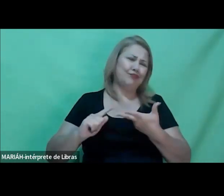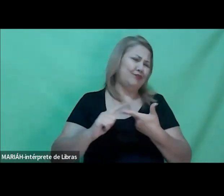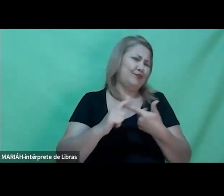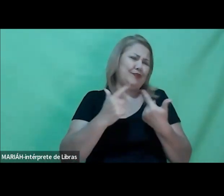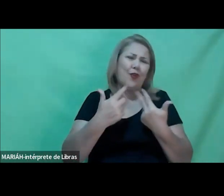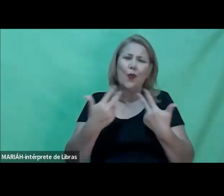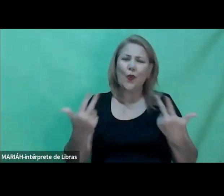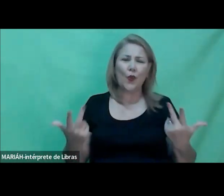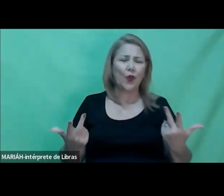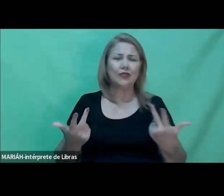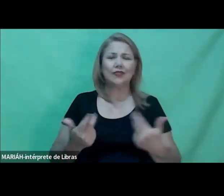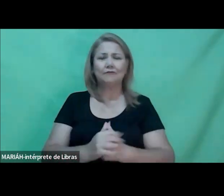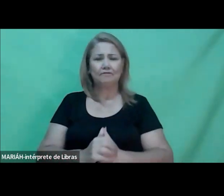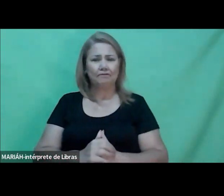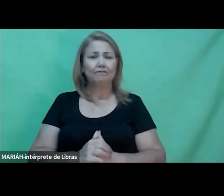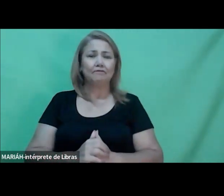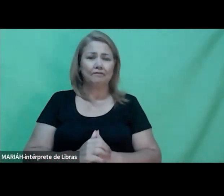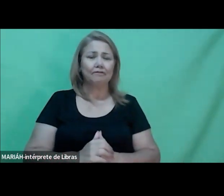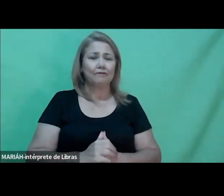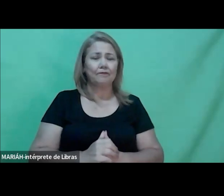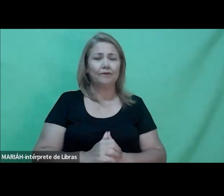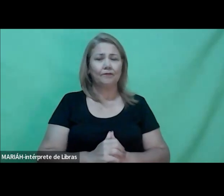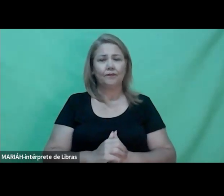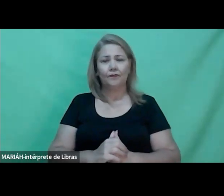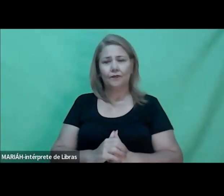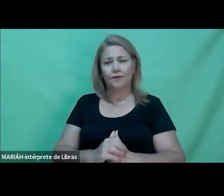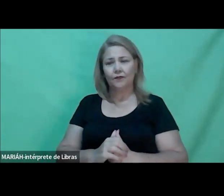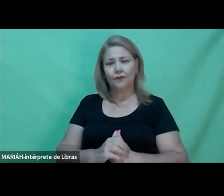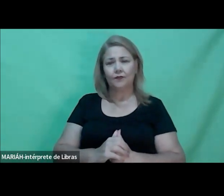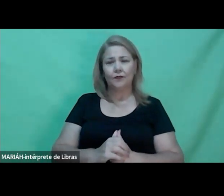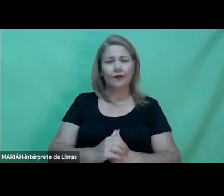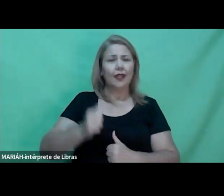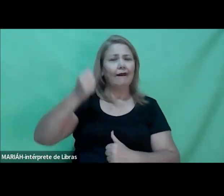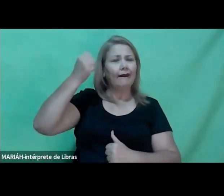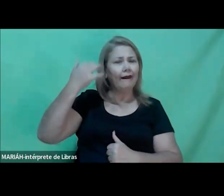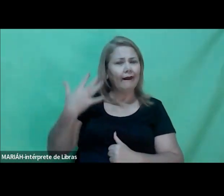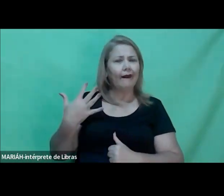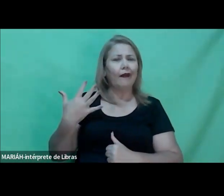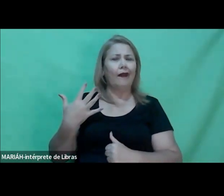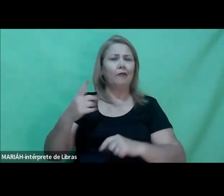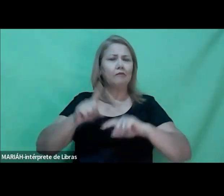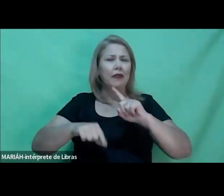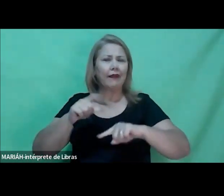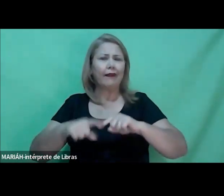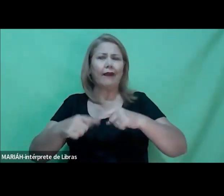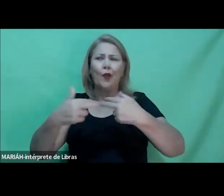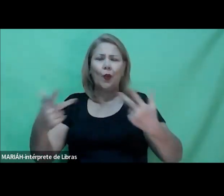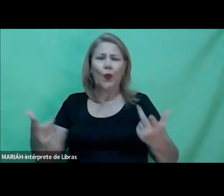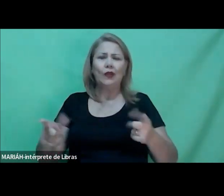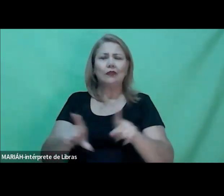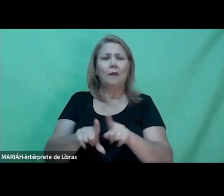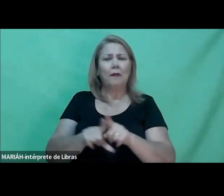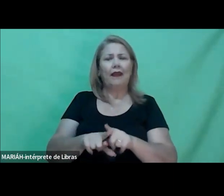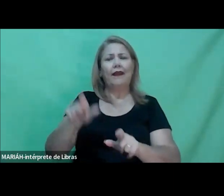Otro aspecto es eh digamos la descripción de objetos ahorita vamos a volver sobre el tema de personas digamos mesas